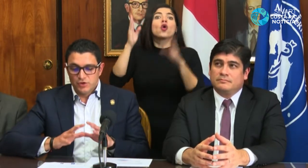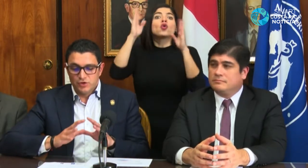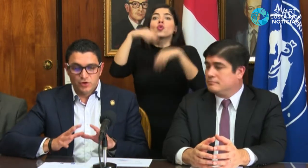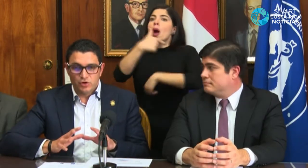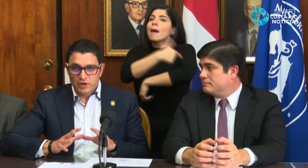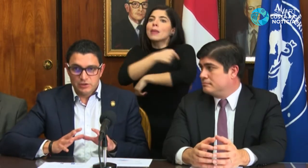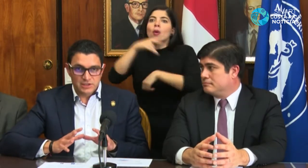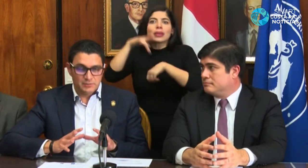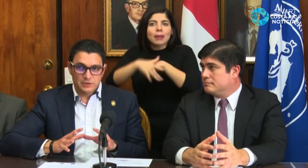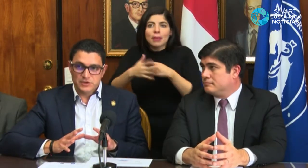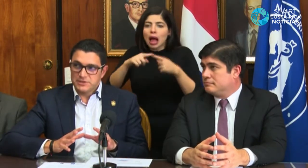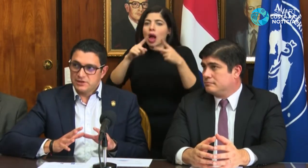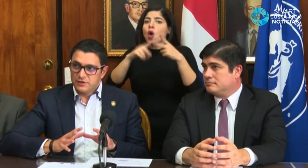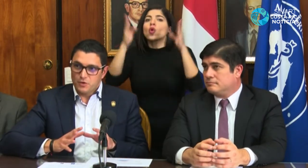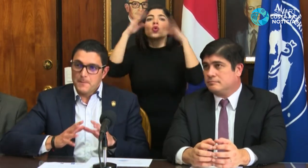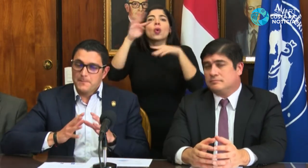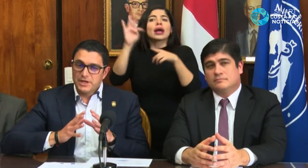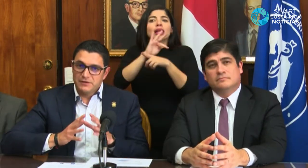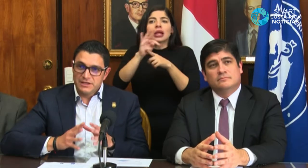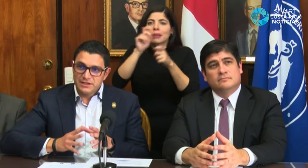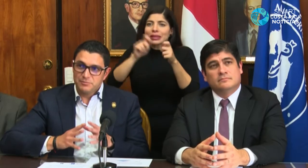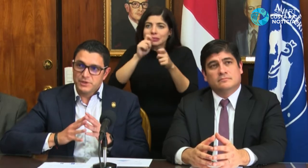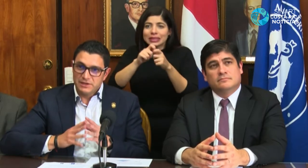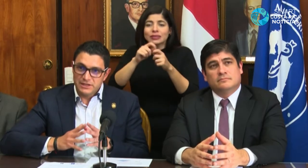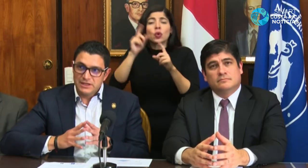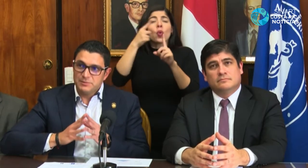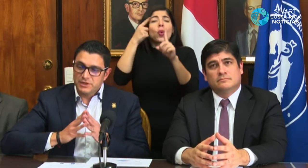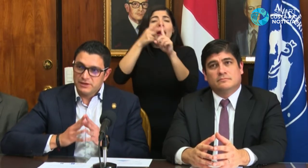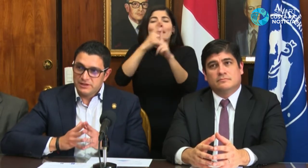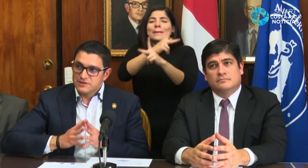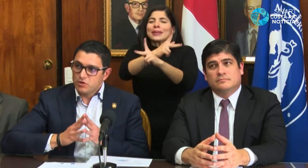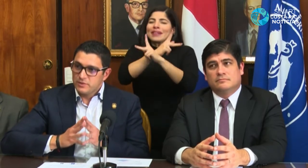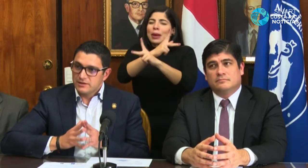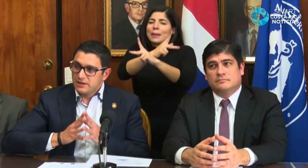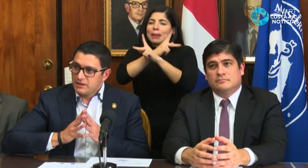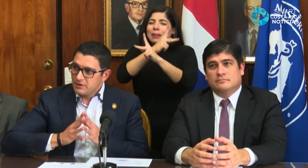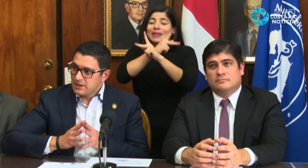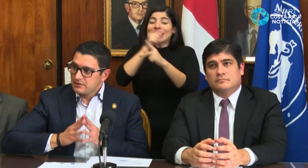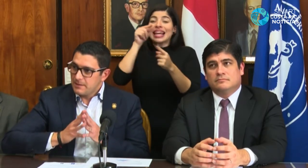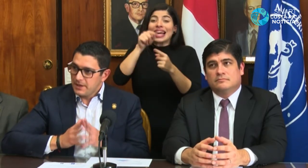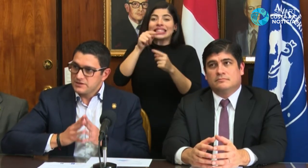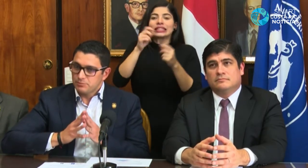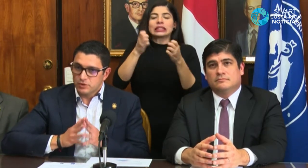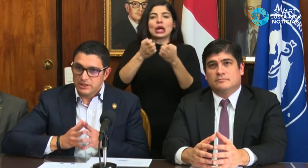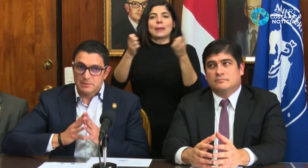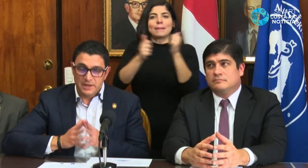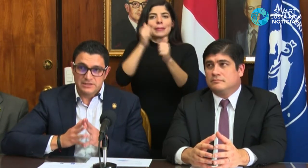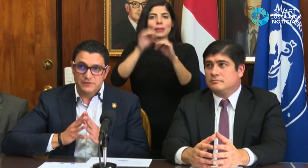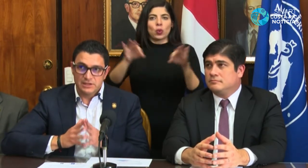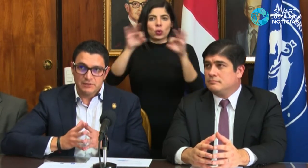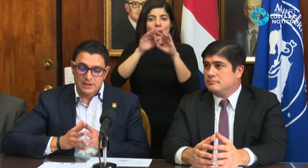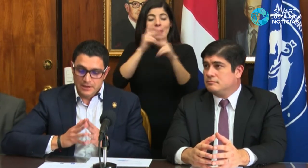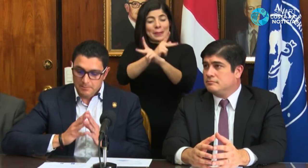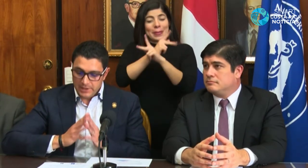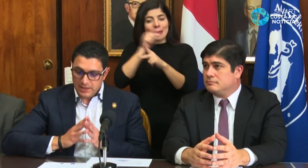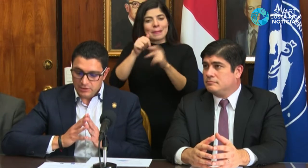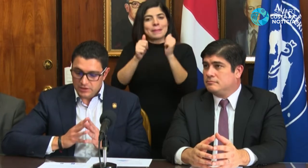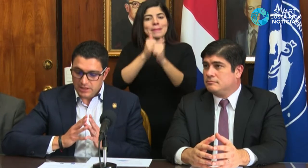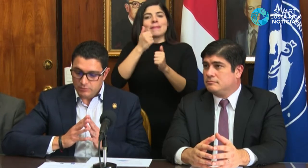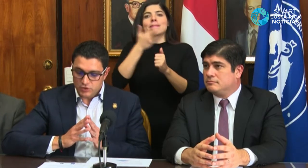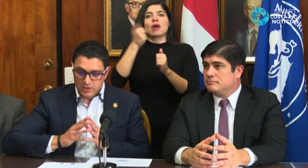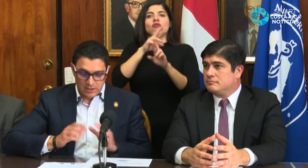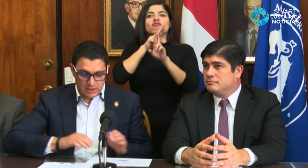temprano, no hay un tratamiento específico. Prevenir, prevenir y prevenir se convierte en la herramienta más importante y más efectiva